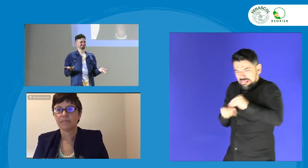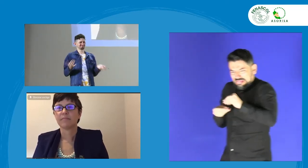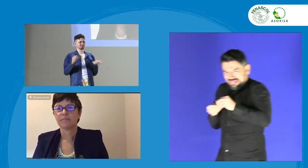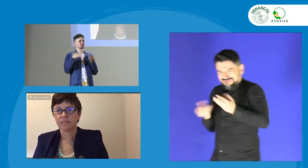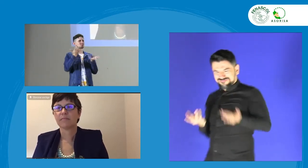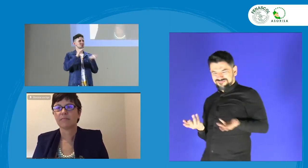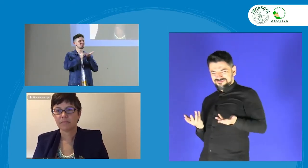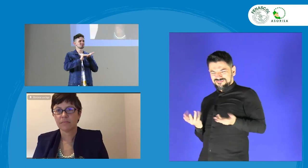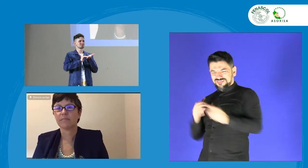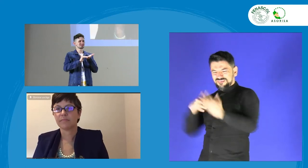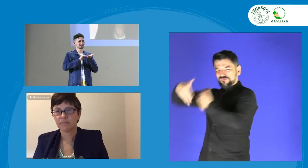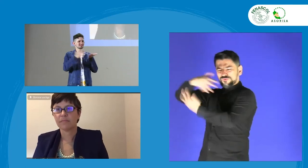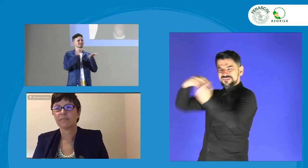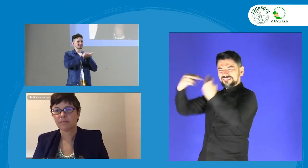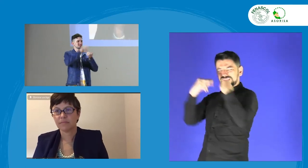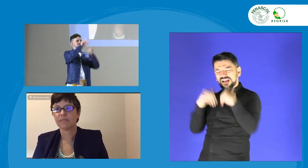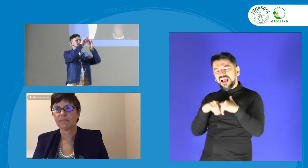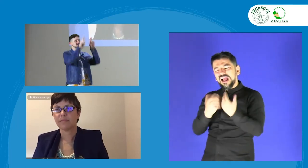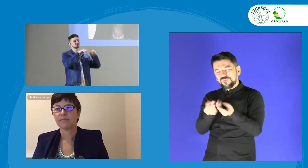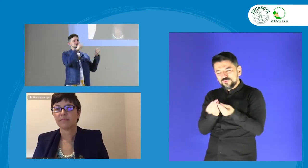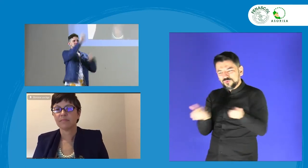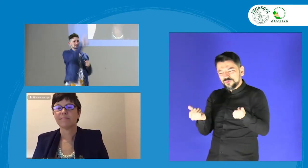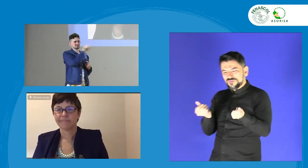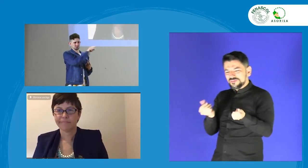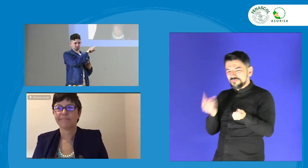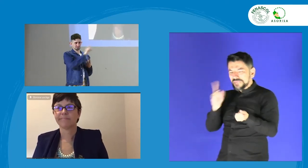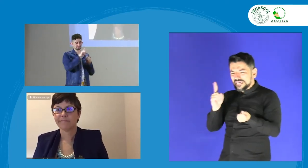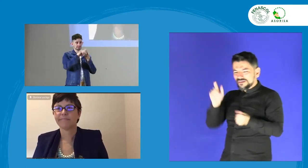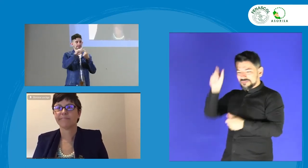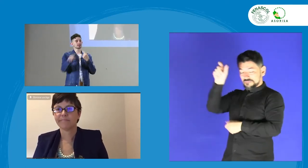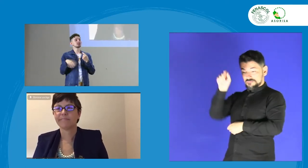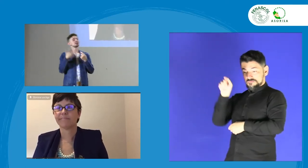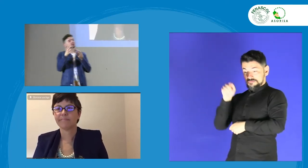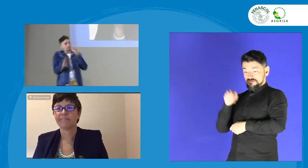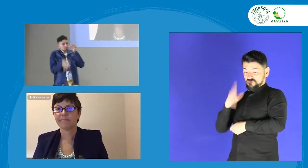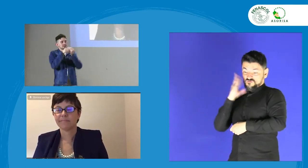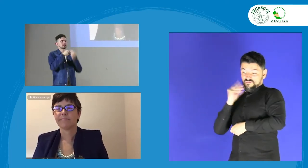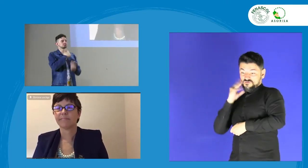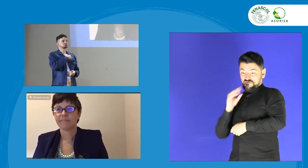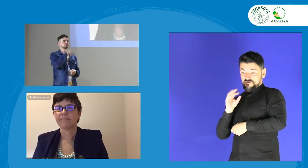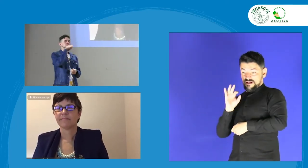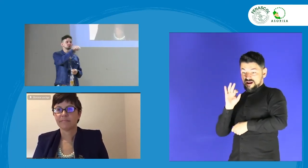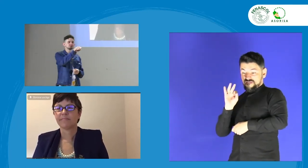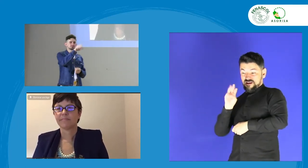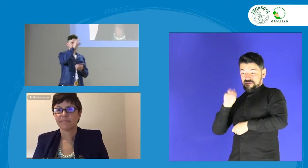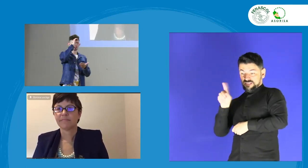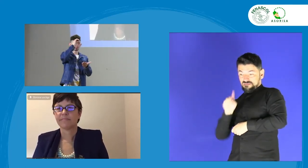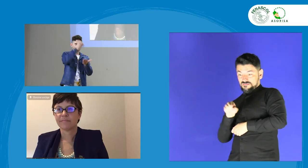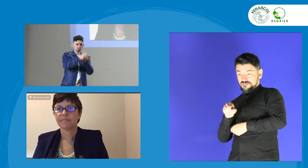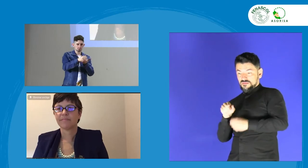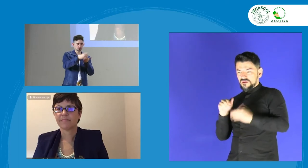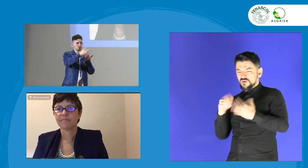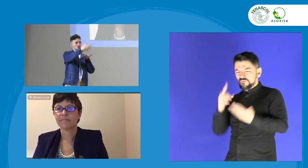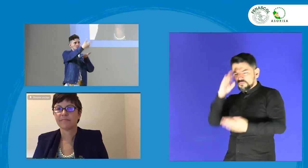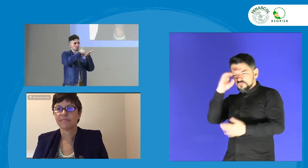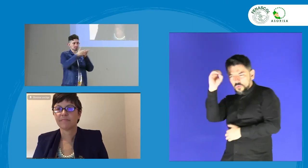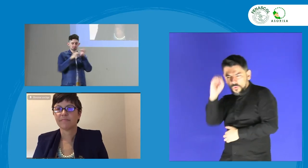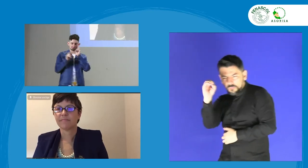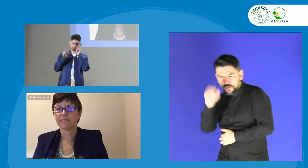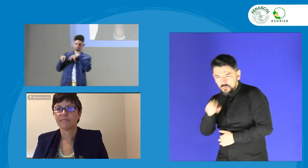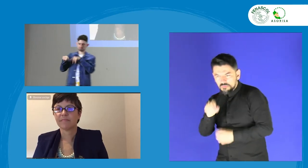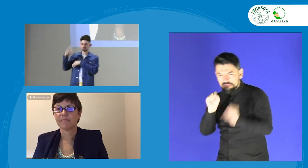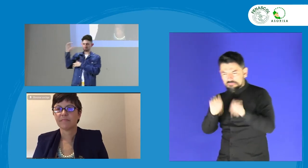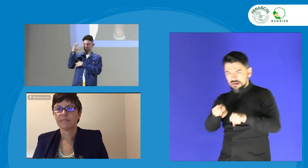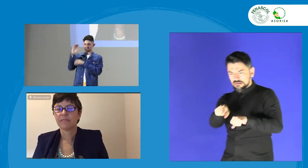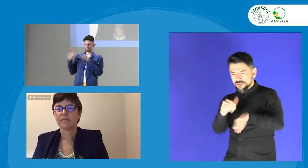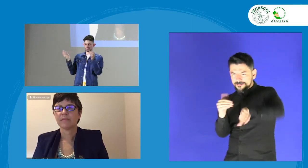discapacidad tienen una gran variedad, pero ¿cómo nosotros podemos tener, pues cómo combinar estos dos conceptos? Y además también en cuanto a